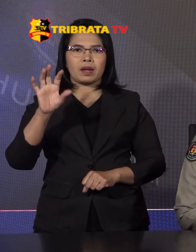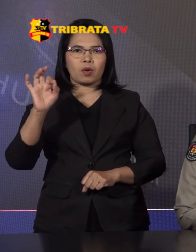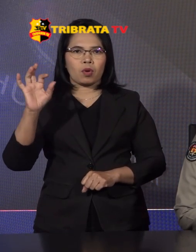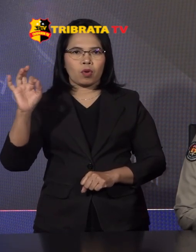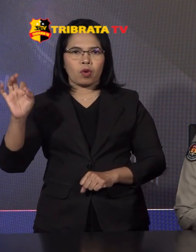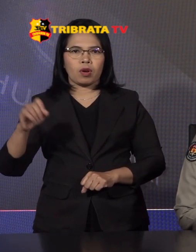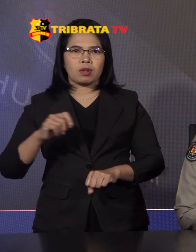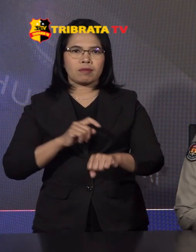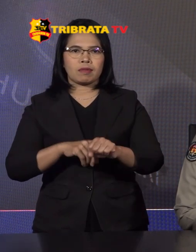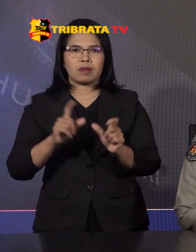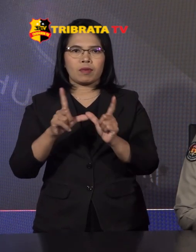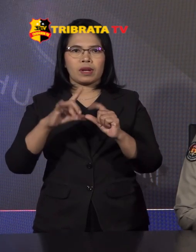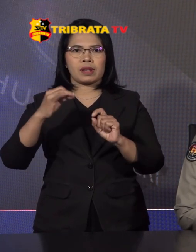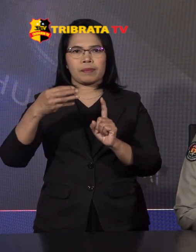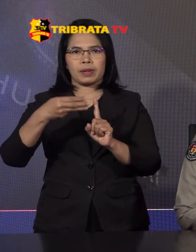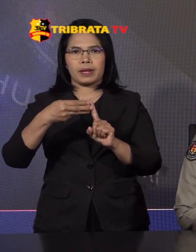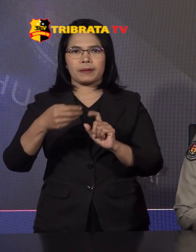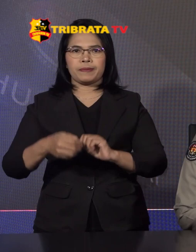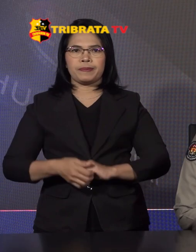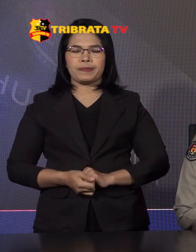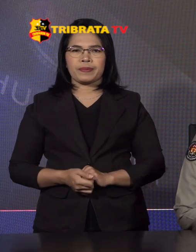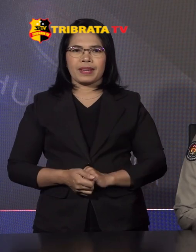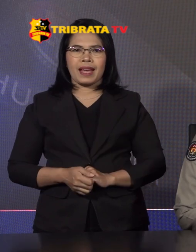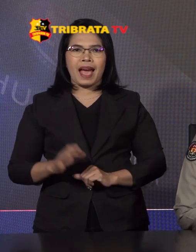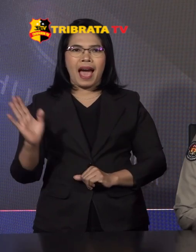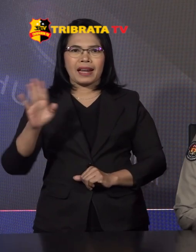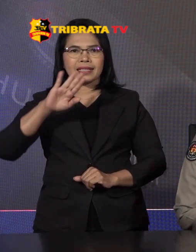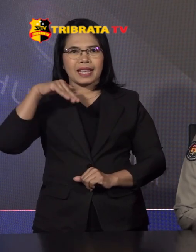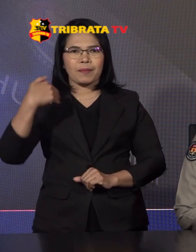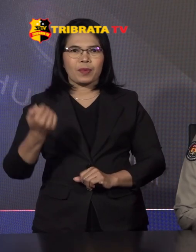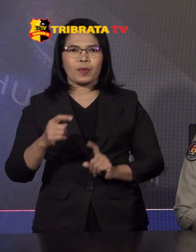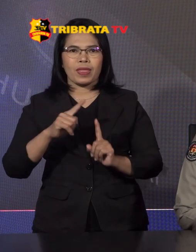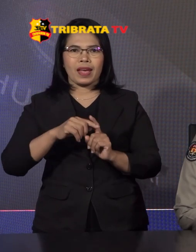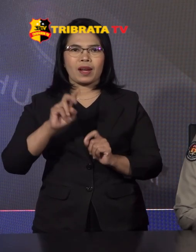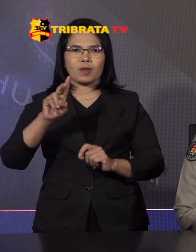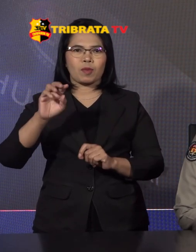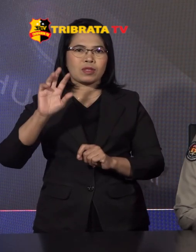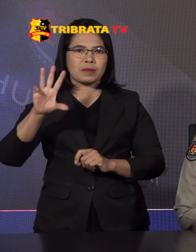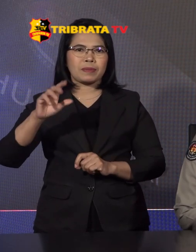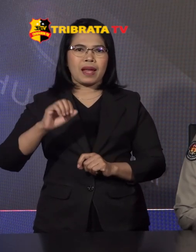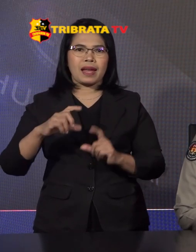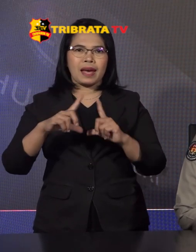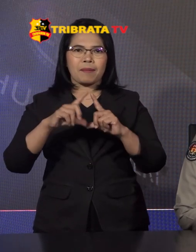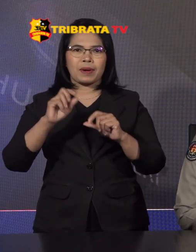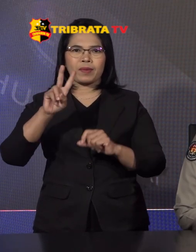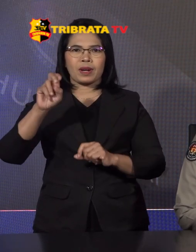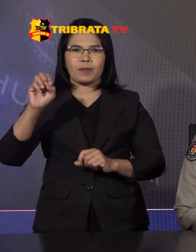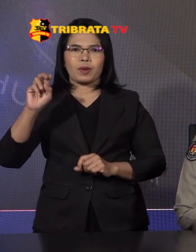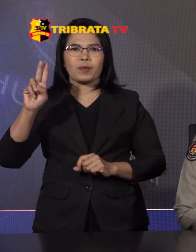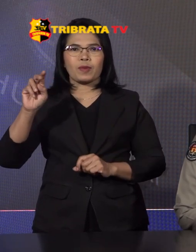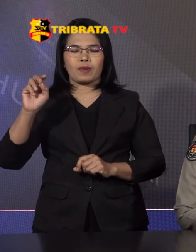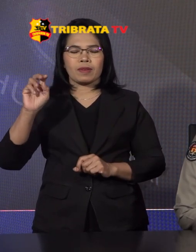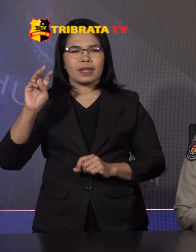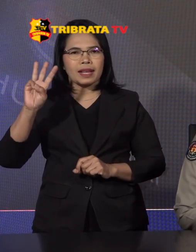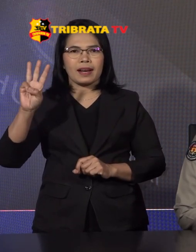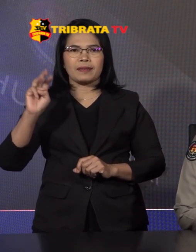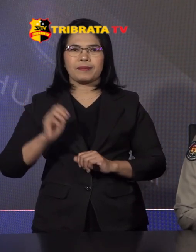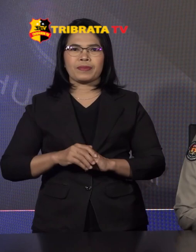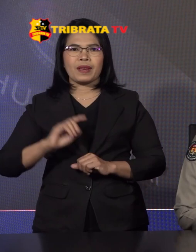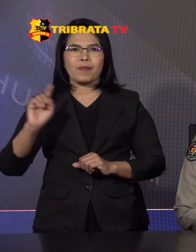Waktu Indonesia Barat Sabtu tanggal 29 April 2023